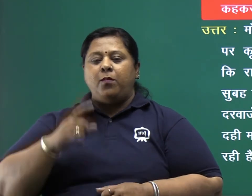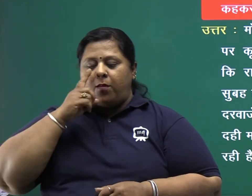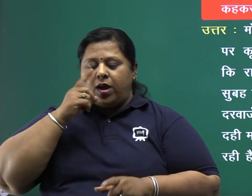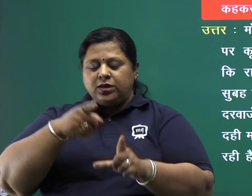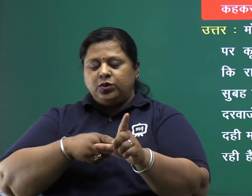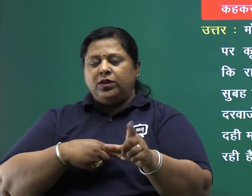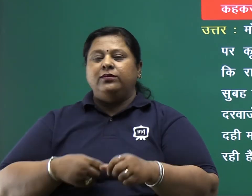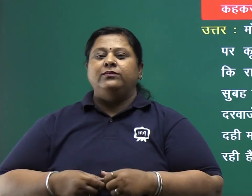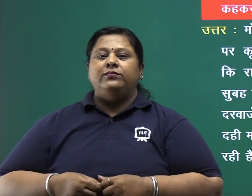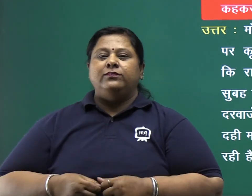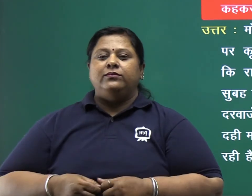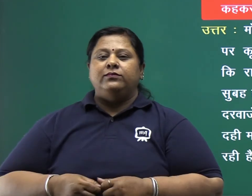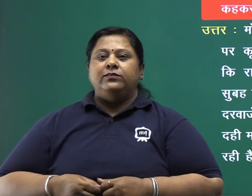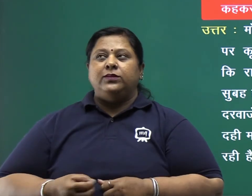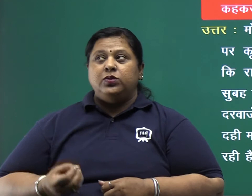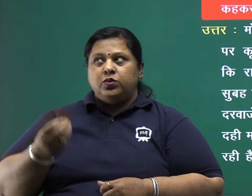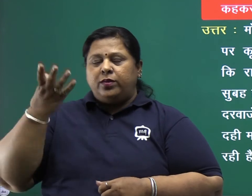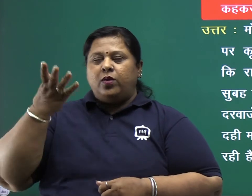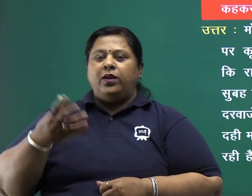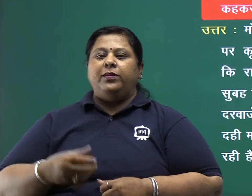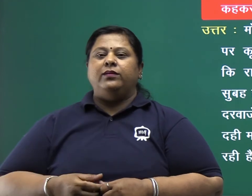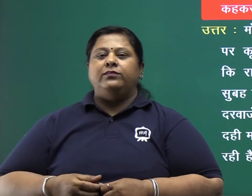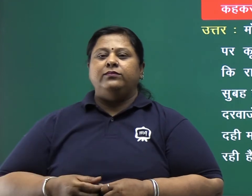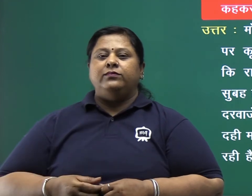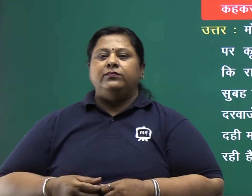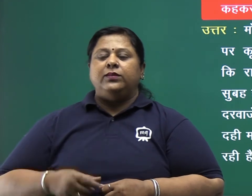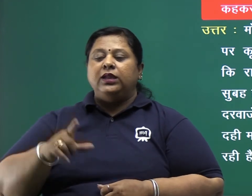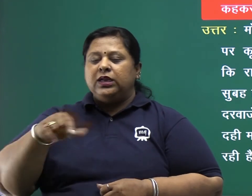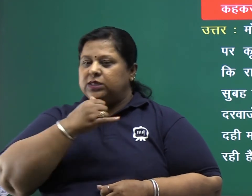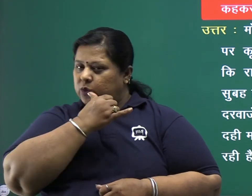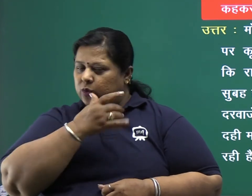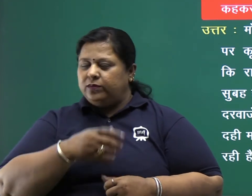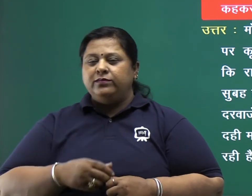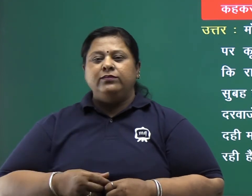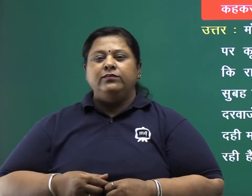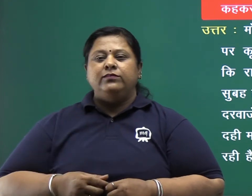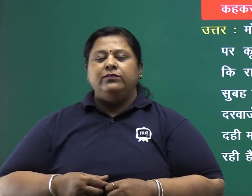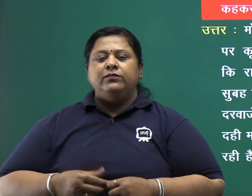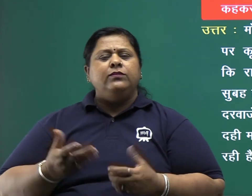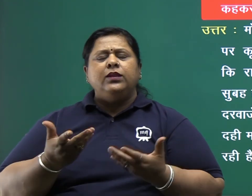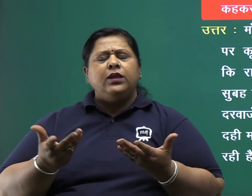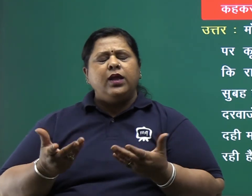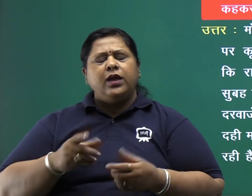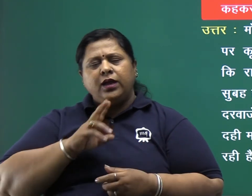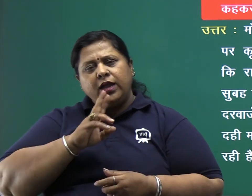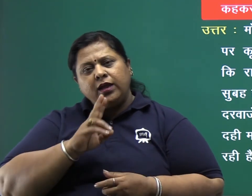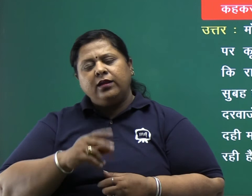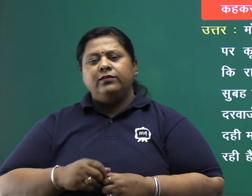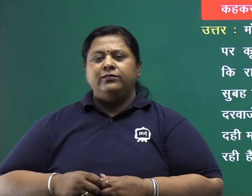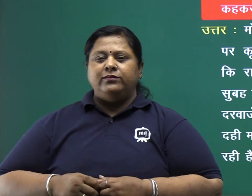यशोदा सुबह होने पर कृष्ण को क्या क्या कहकर